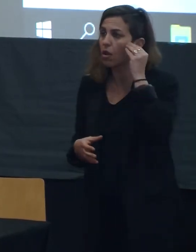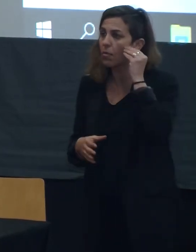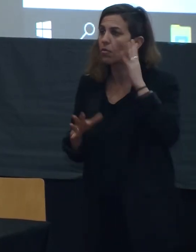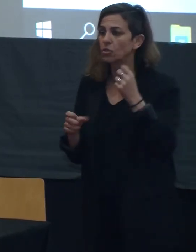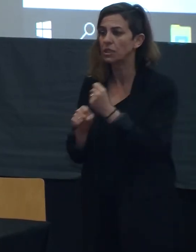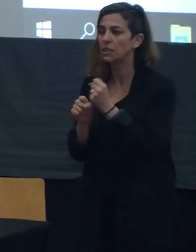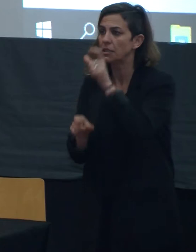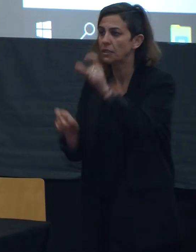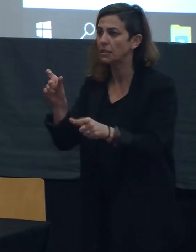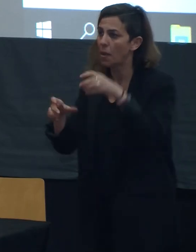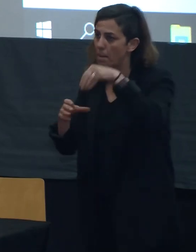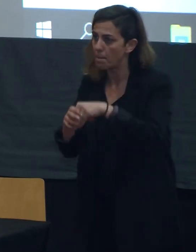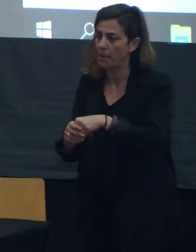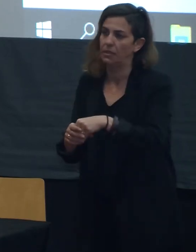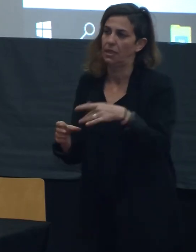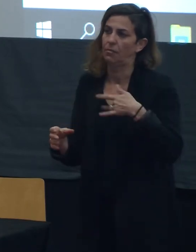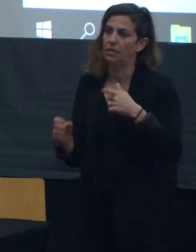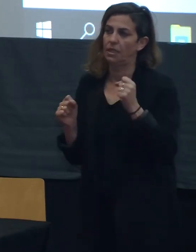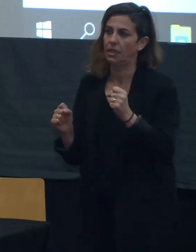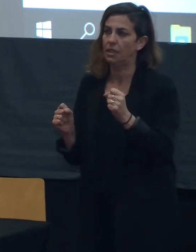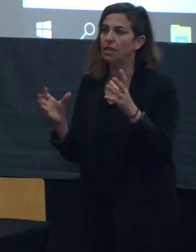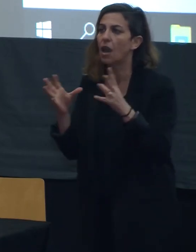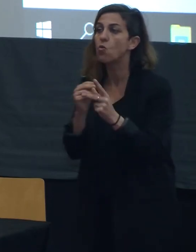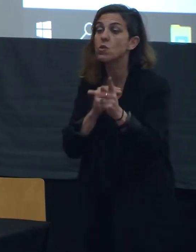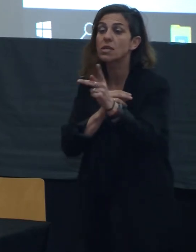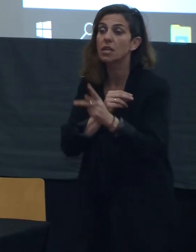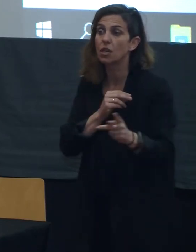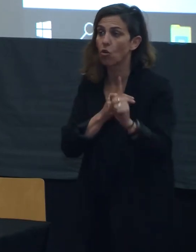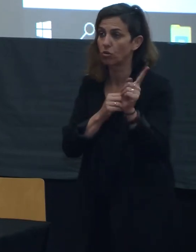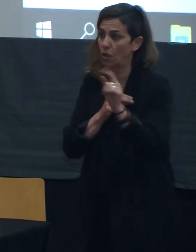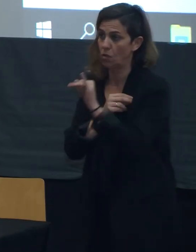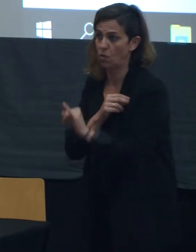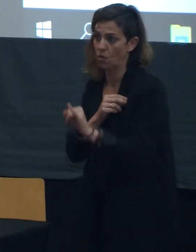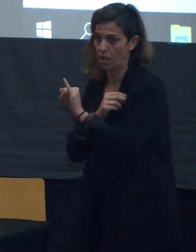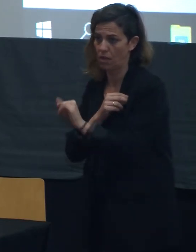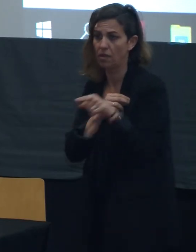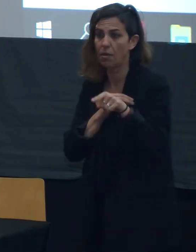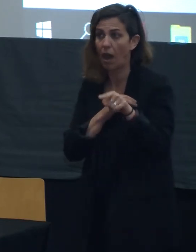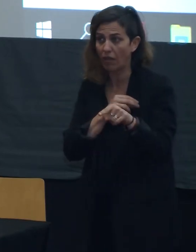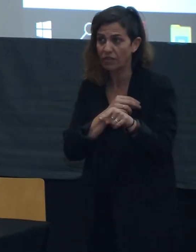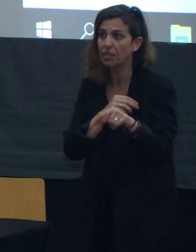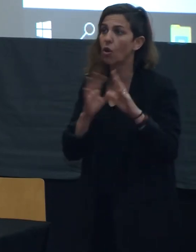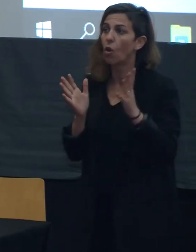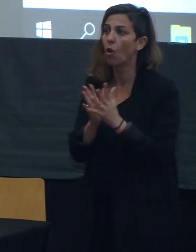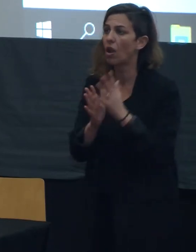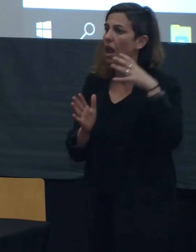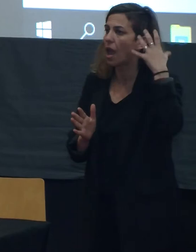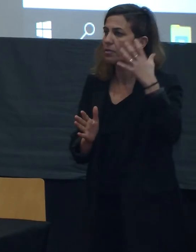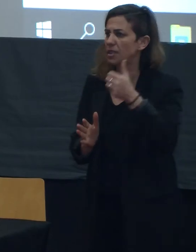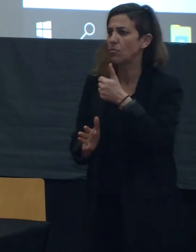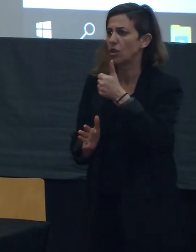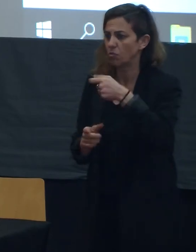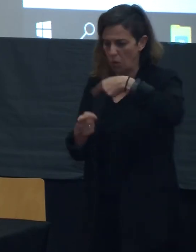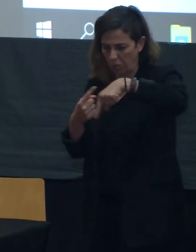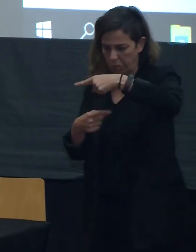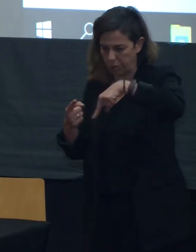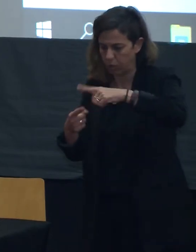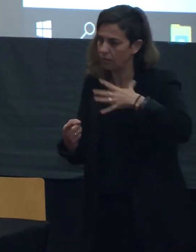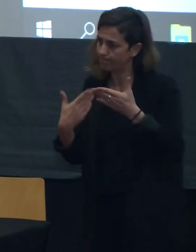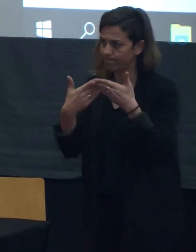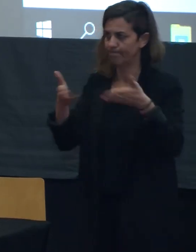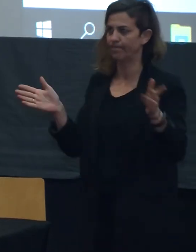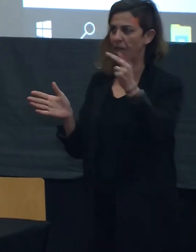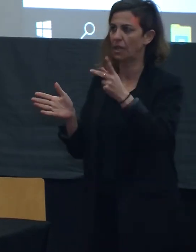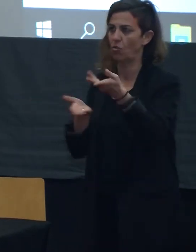επαγγελματιών ψυχικής υγείας της λεγόμενης κοινοτικής προσέγγισης, οι οποίοι έχουν μετατοπιστεί από τον επιστημονικό μονόλογο. Ελπίζουμε με